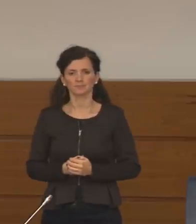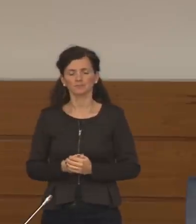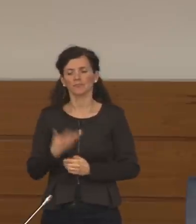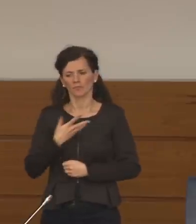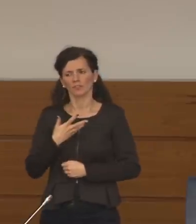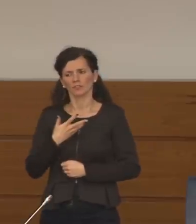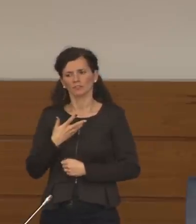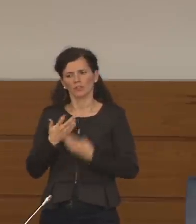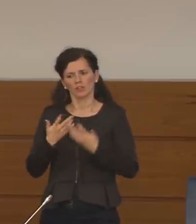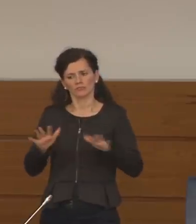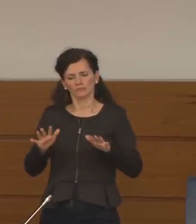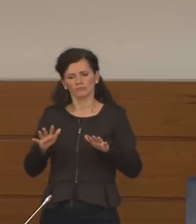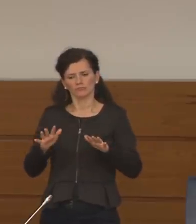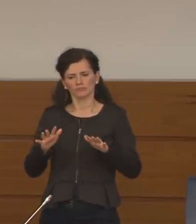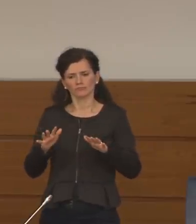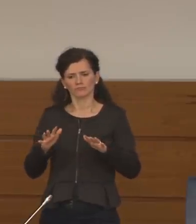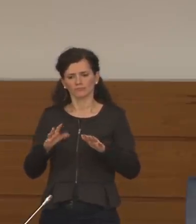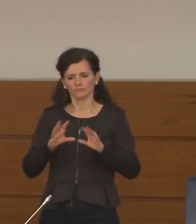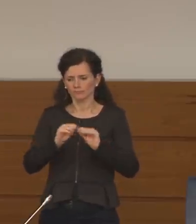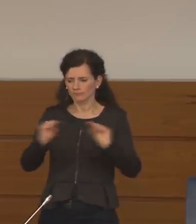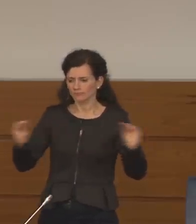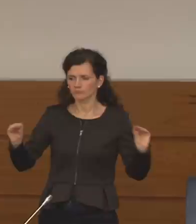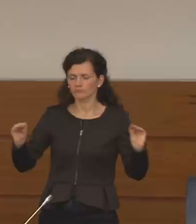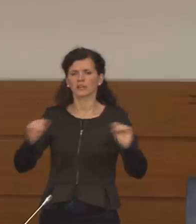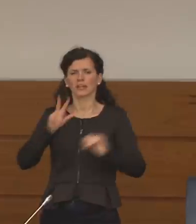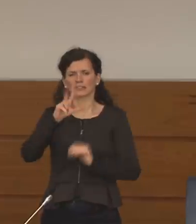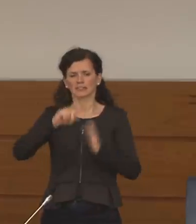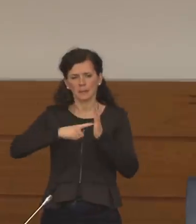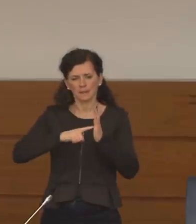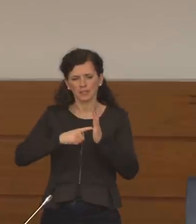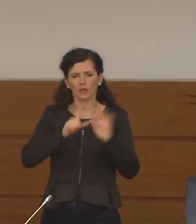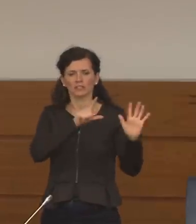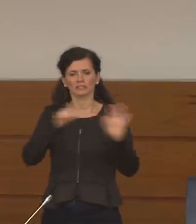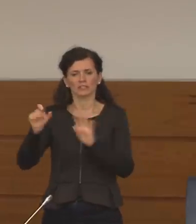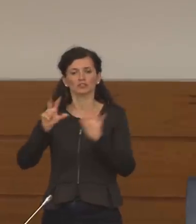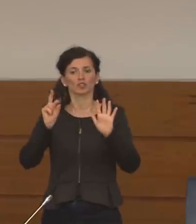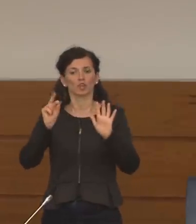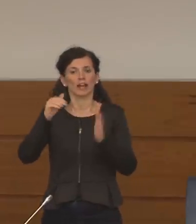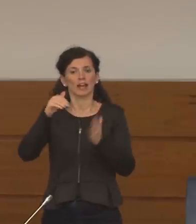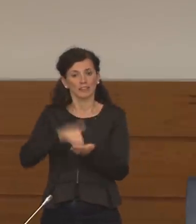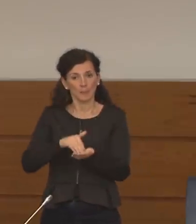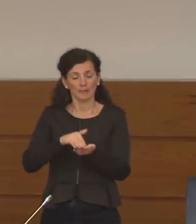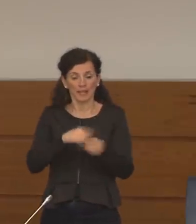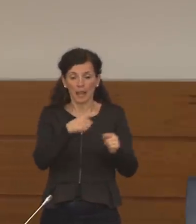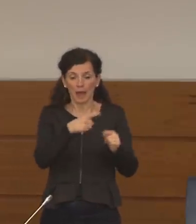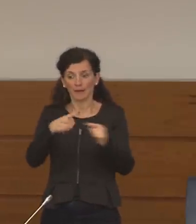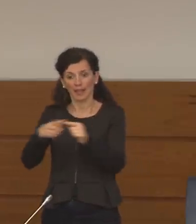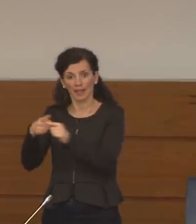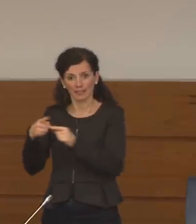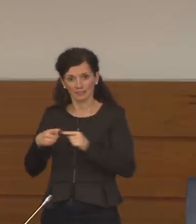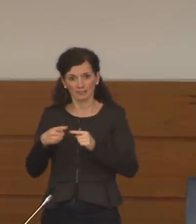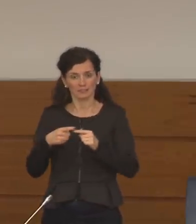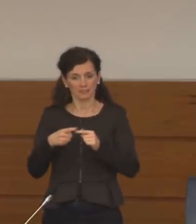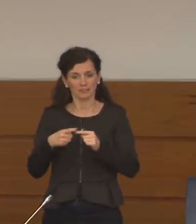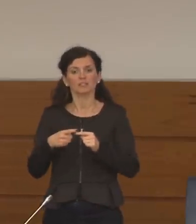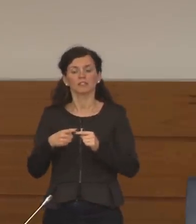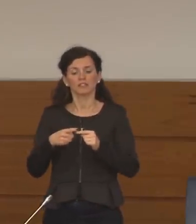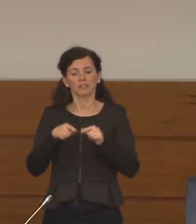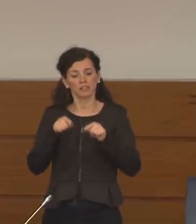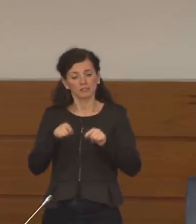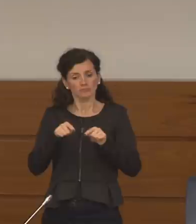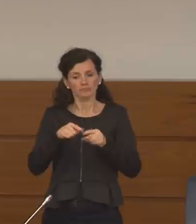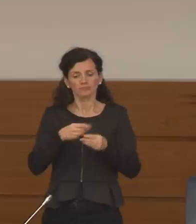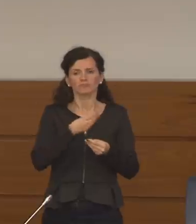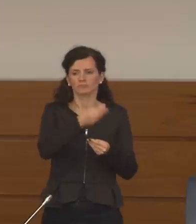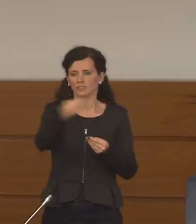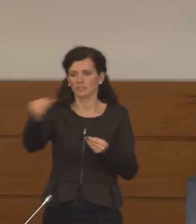consistenza complessiva della fornitura di tre milioni 780 mila pezzi la distribuzione ha